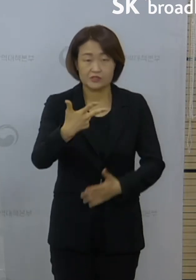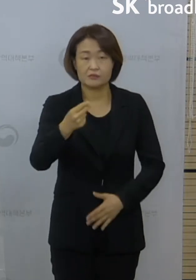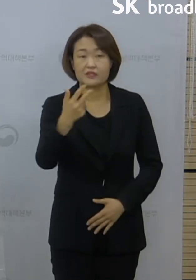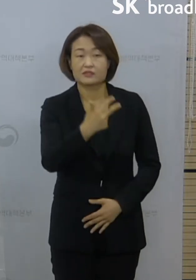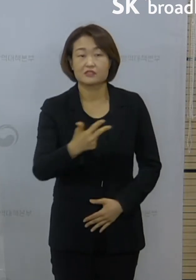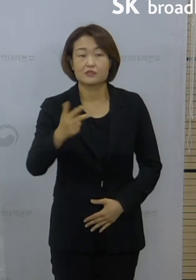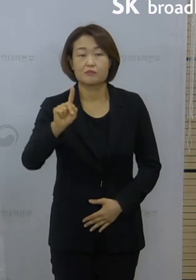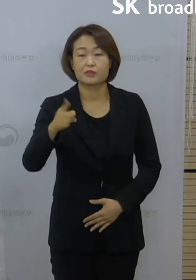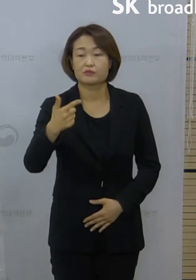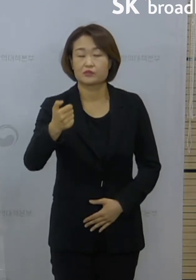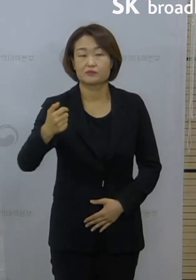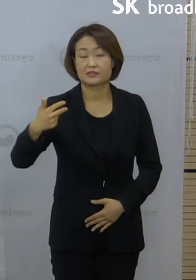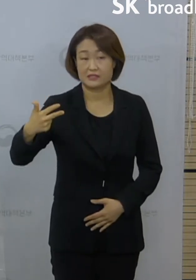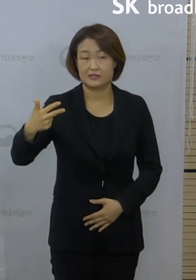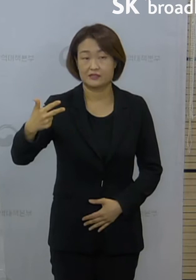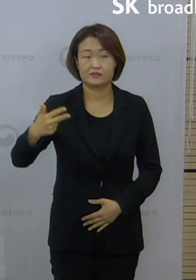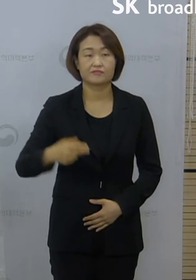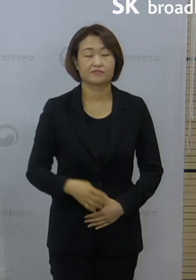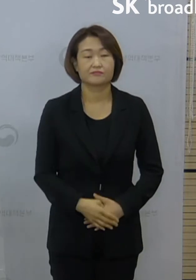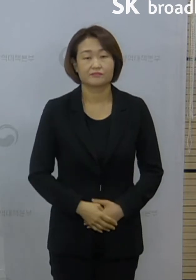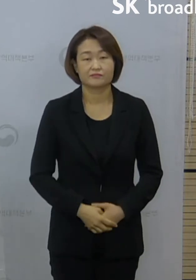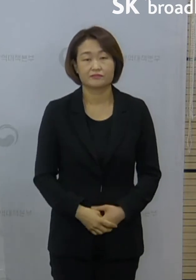7167 건입니다